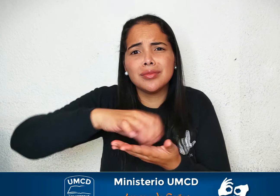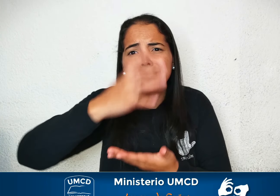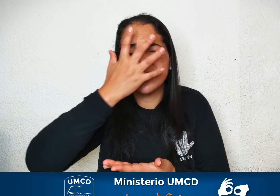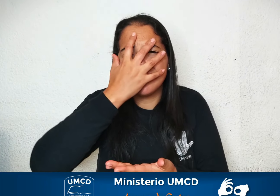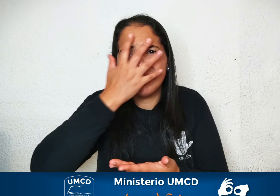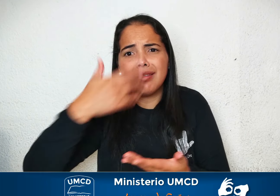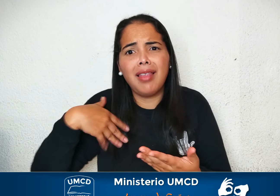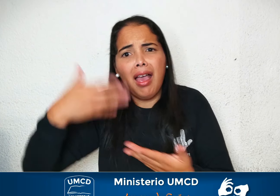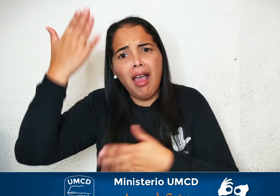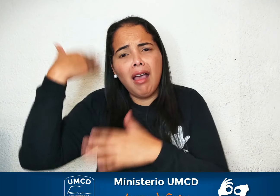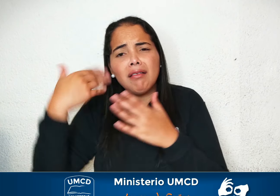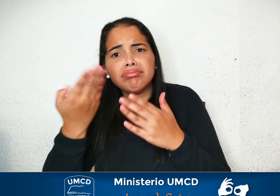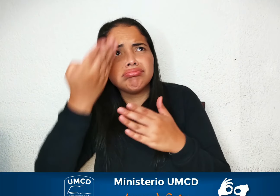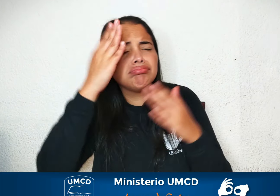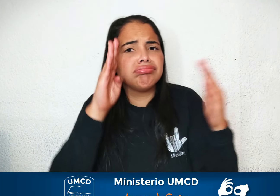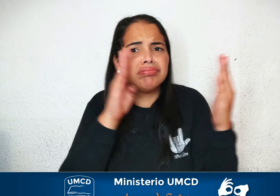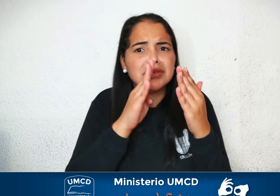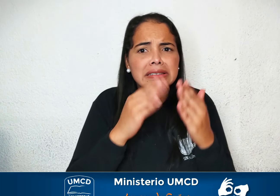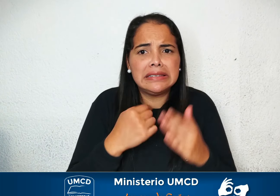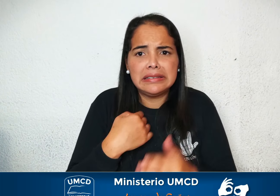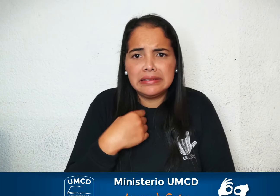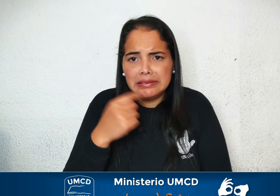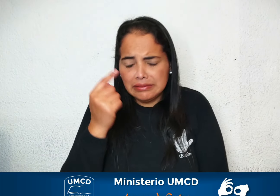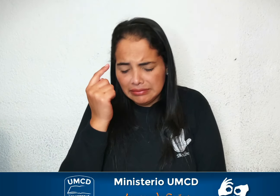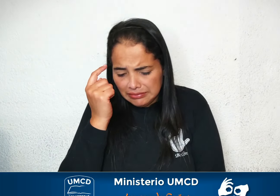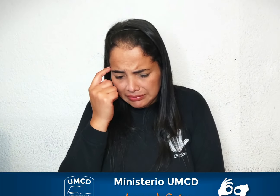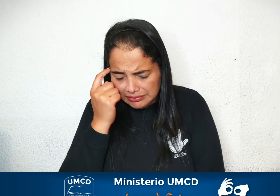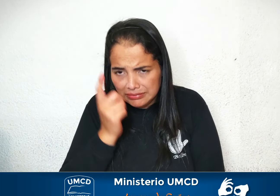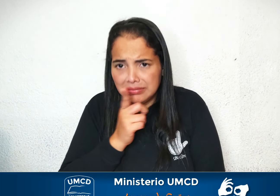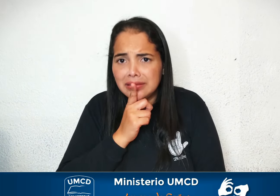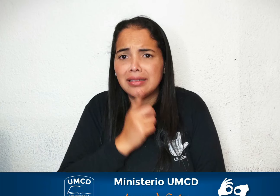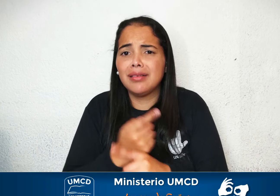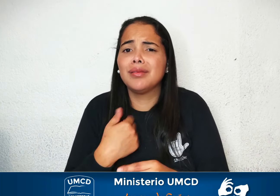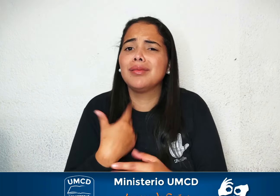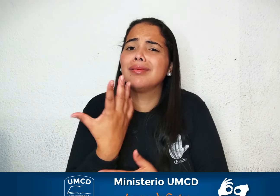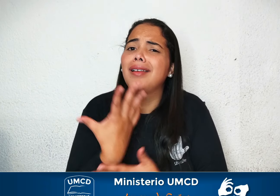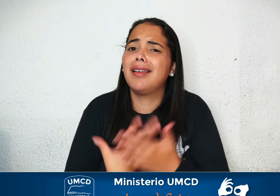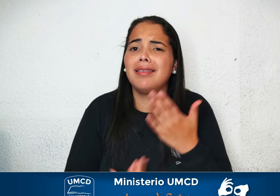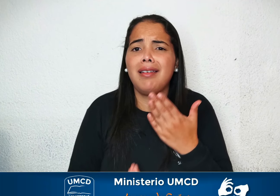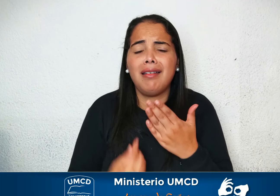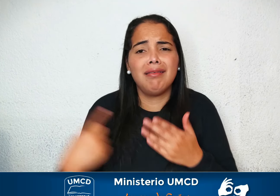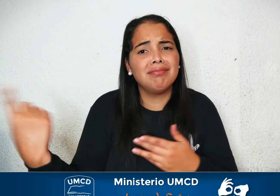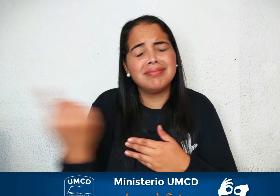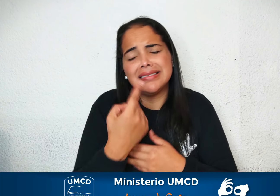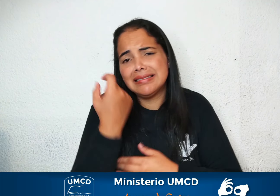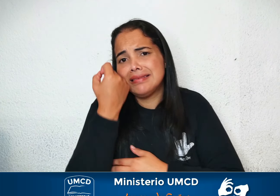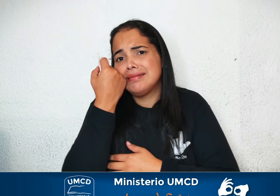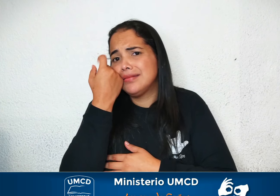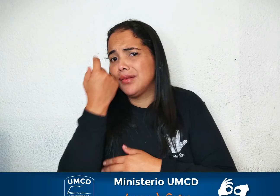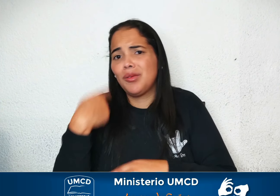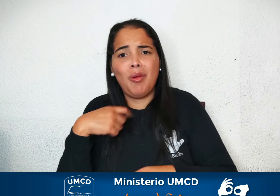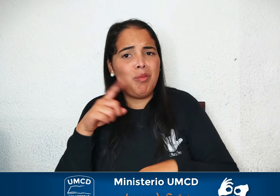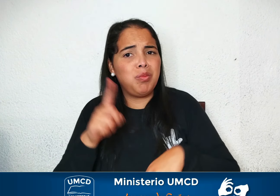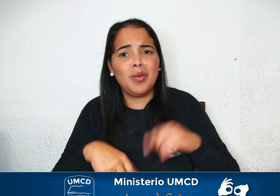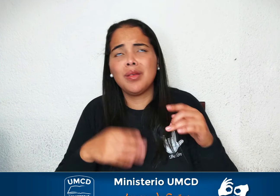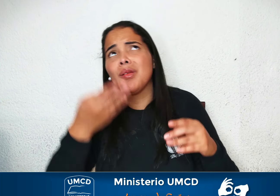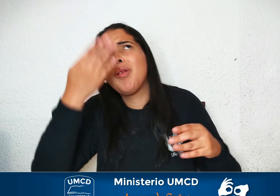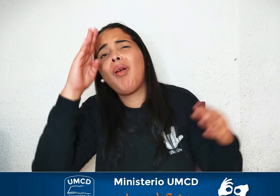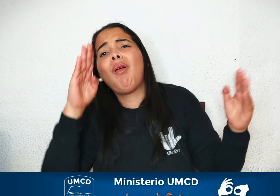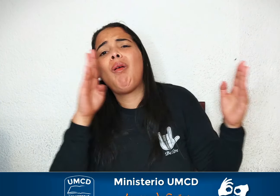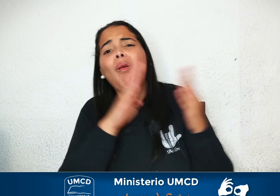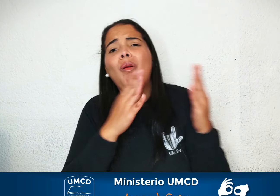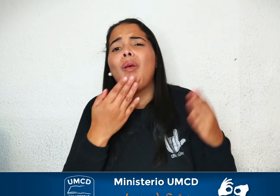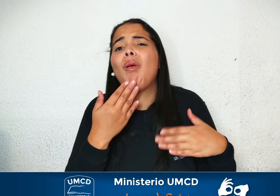la nación entera, porque se identificaban con sus padres, habían fallado y entienden claramente de que todo lo